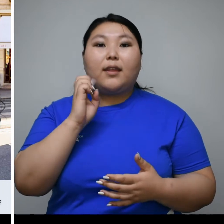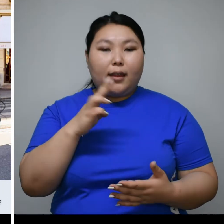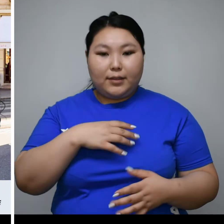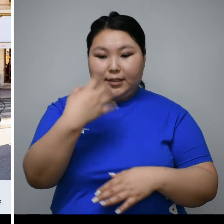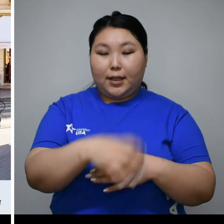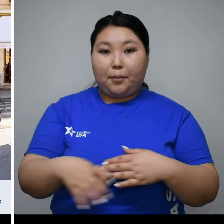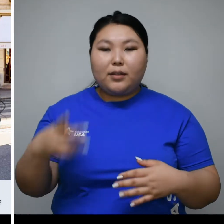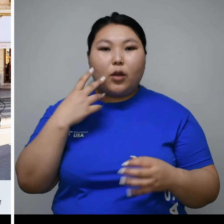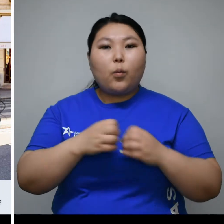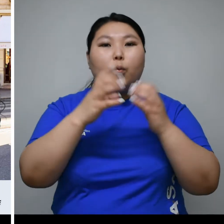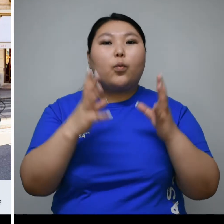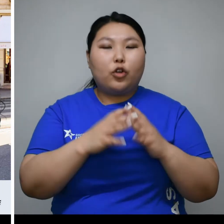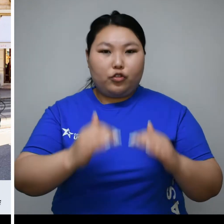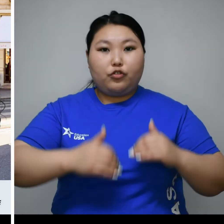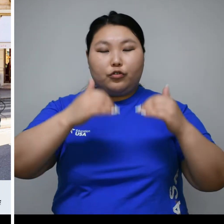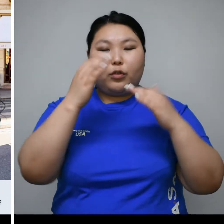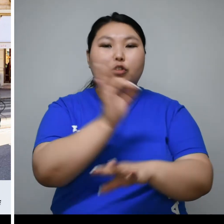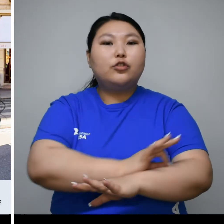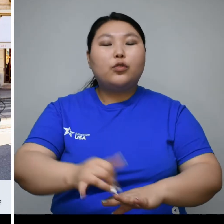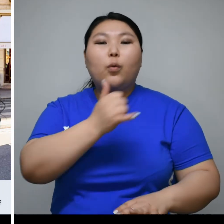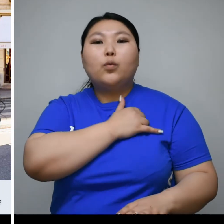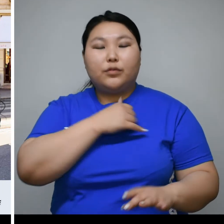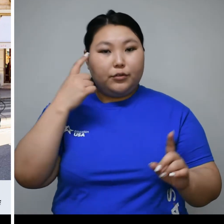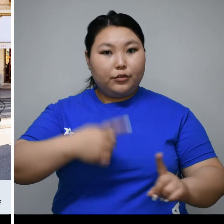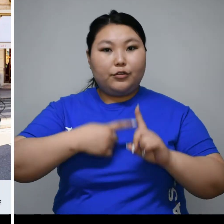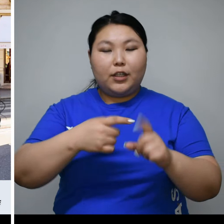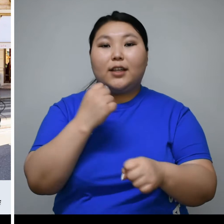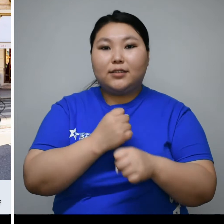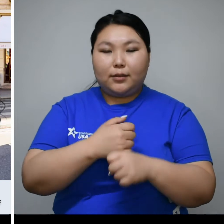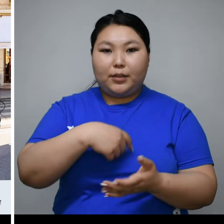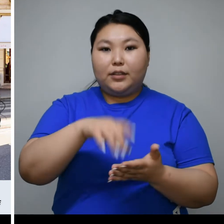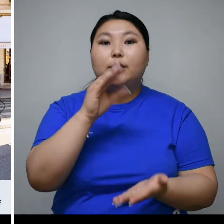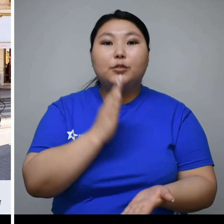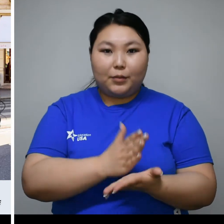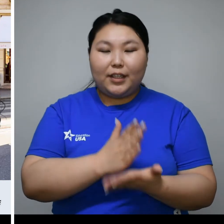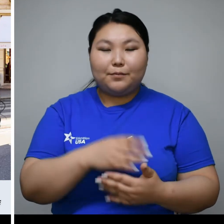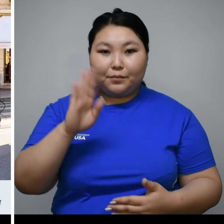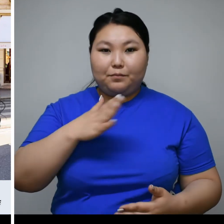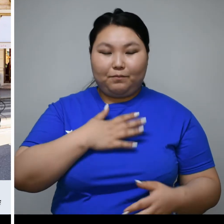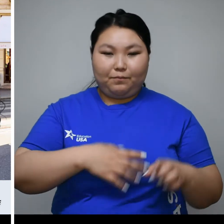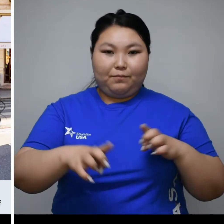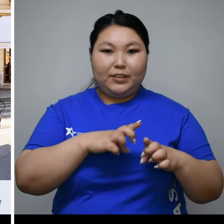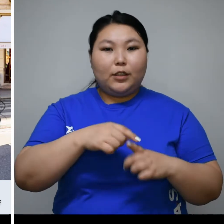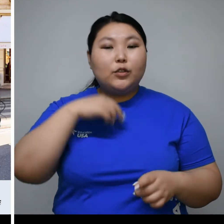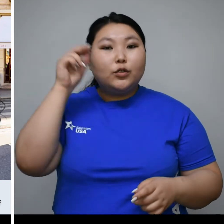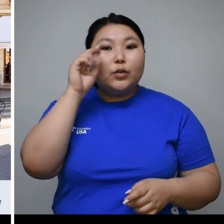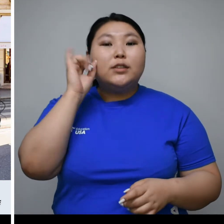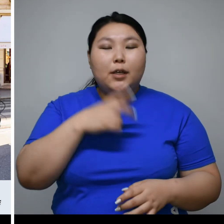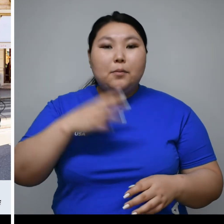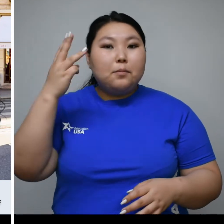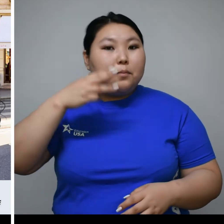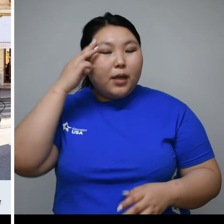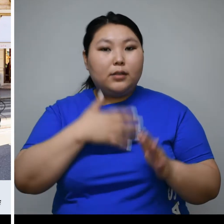финтехийн салбарт дандаа бүтээгдэхүүн хөгжүүлэлт болон төслийн удирдлагын чиглэлээр ажиллаад явж байгаа. За, миний бизнесээр